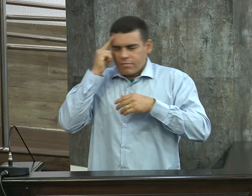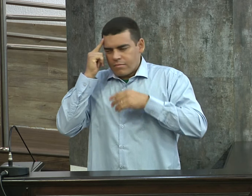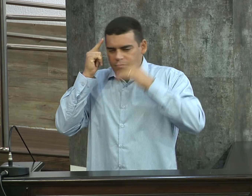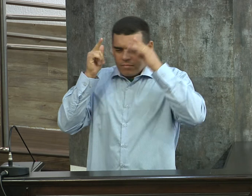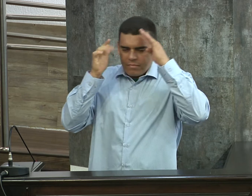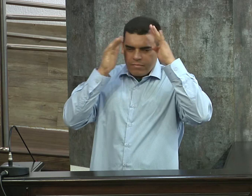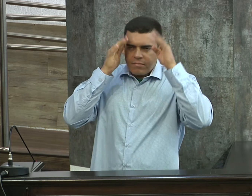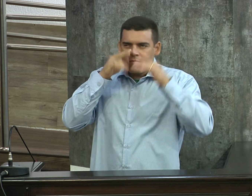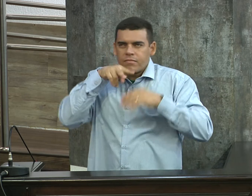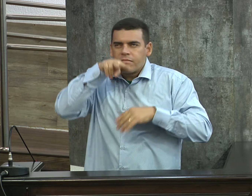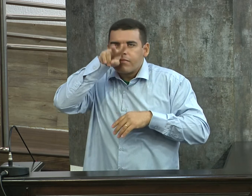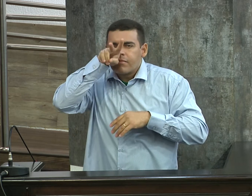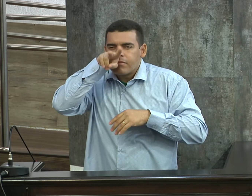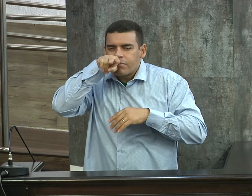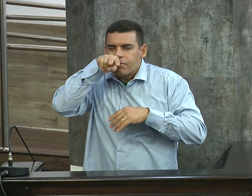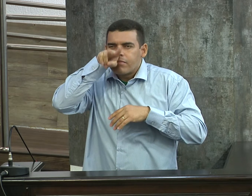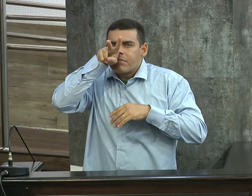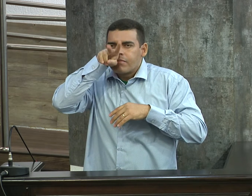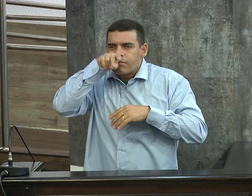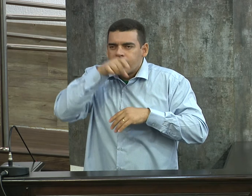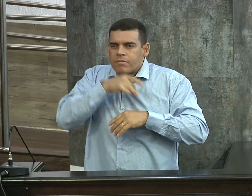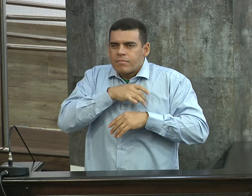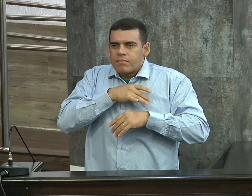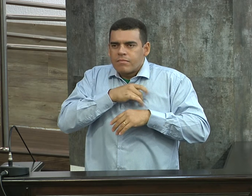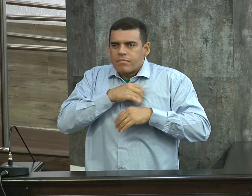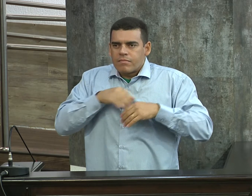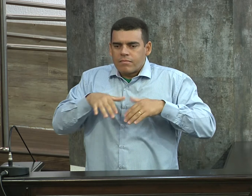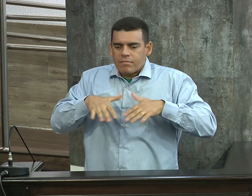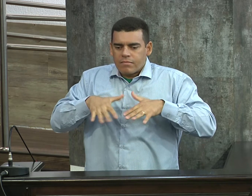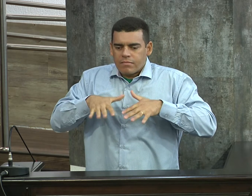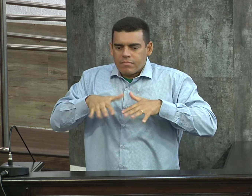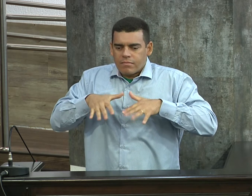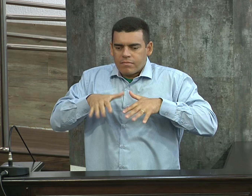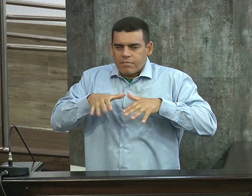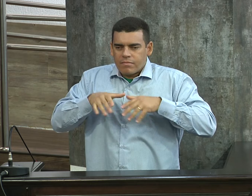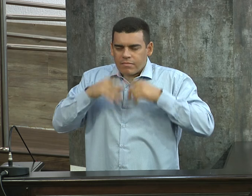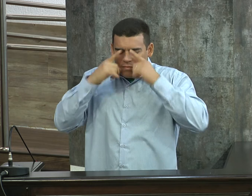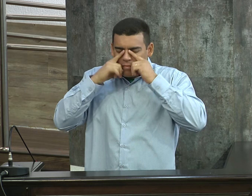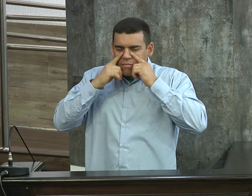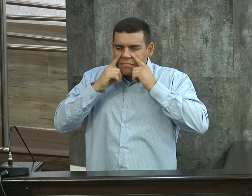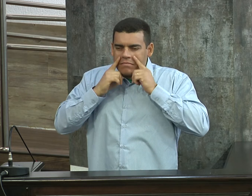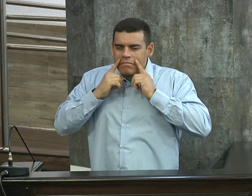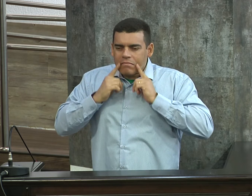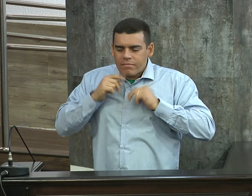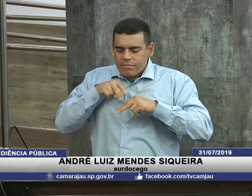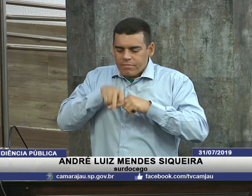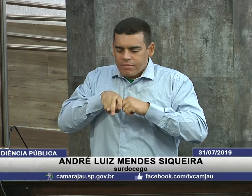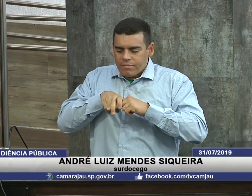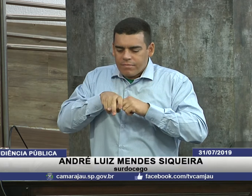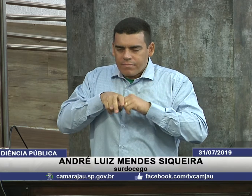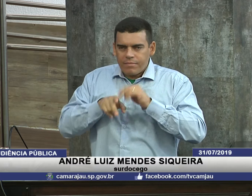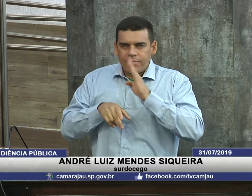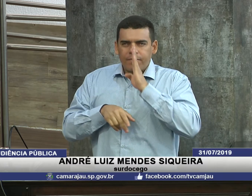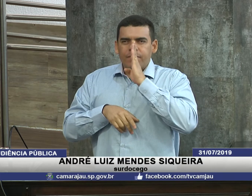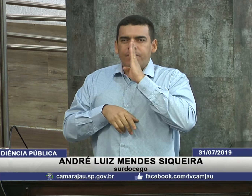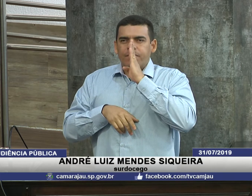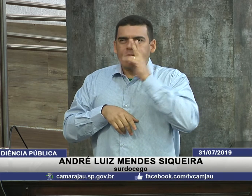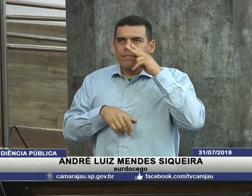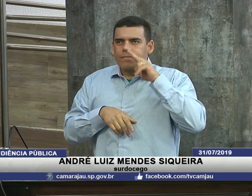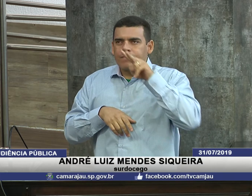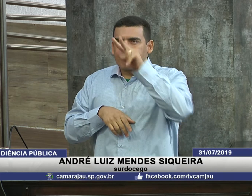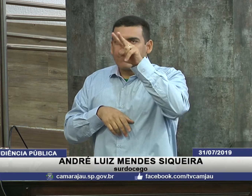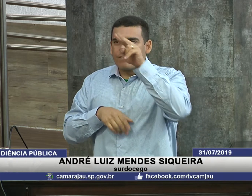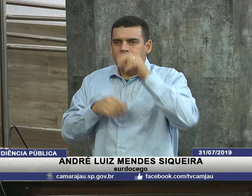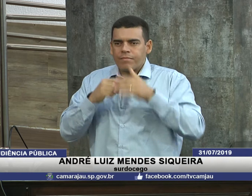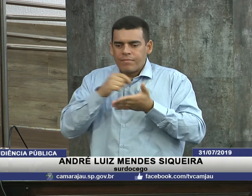A gente fez vários exames. Na escola, eu me lembro de uma certa idade, eu chorava porque eu tinha receio